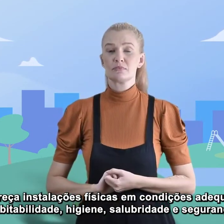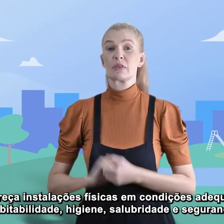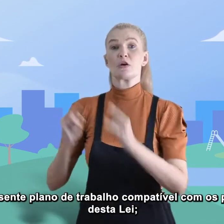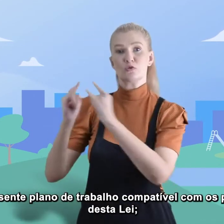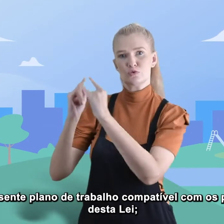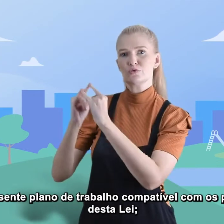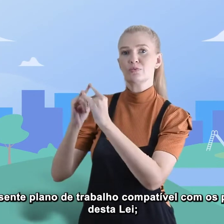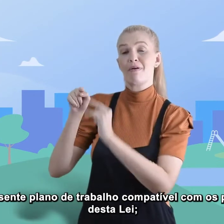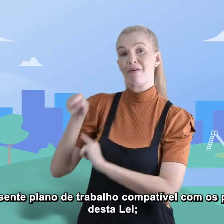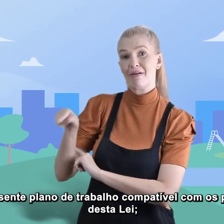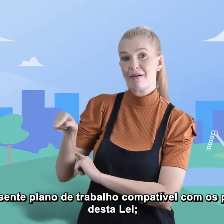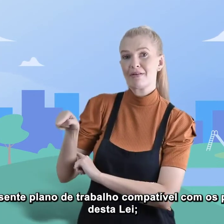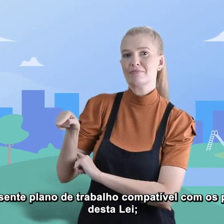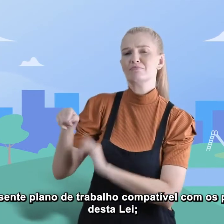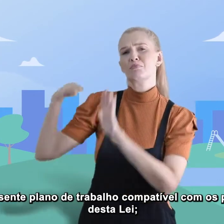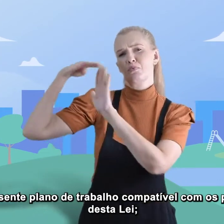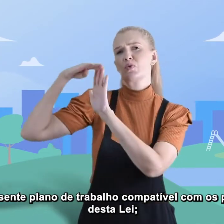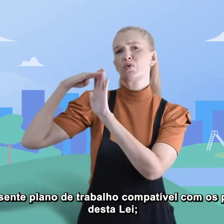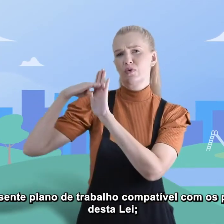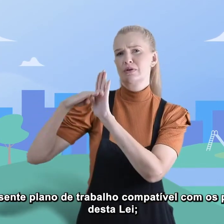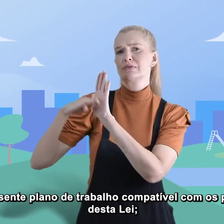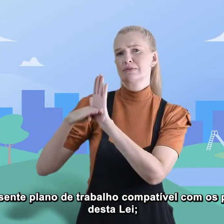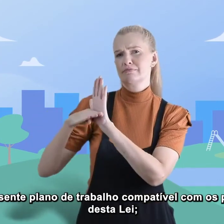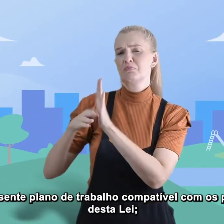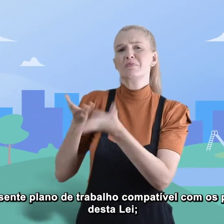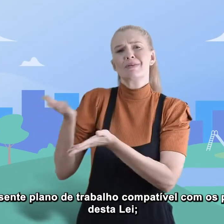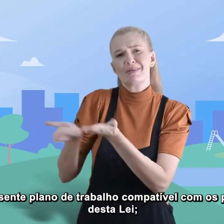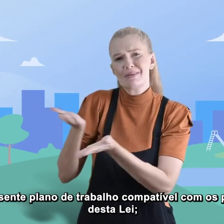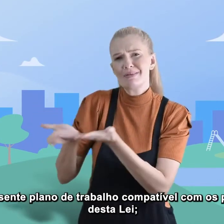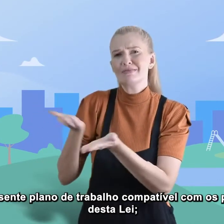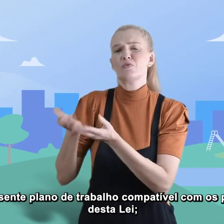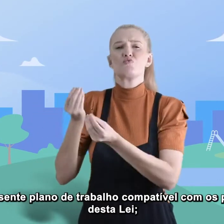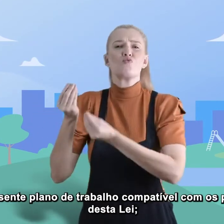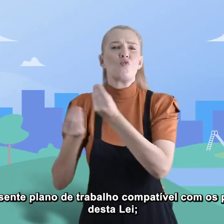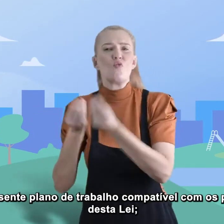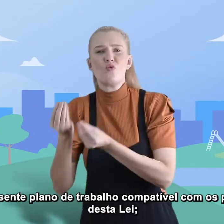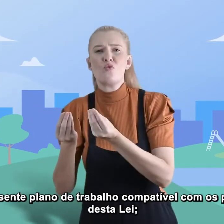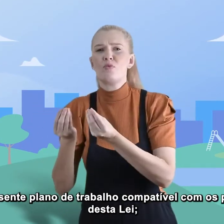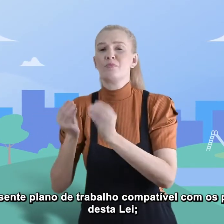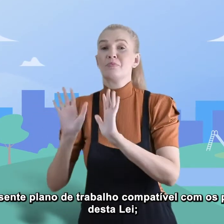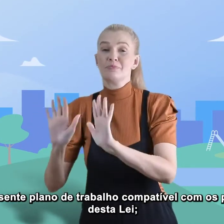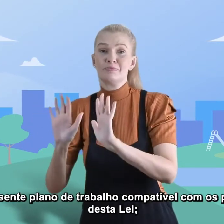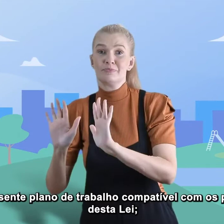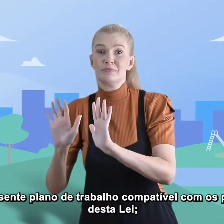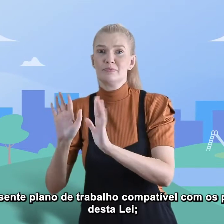Não apresente plano de trabalho compatível com os princípios desta lei.